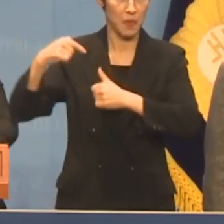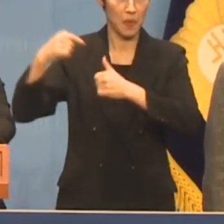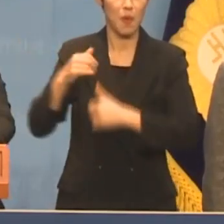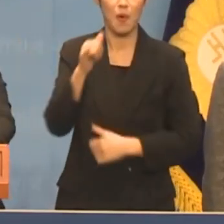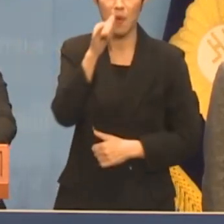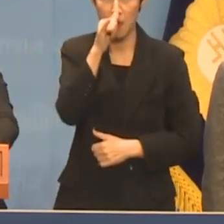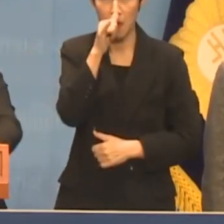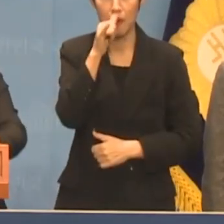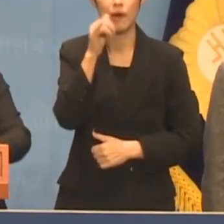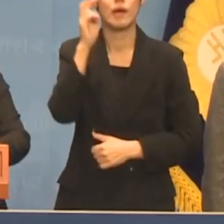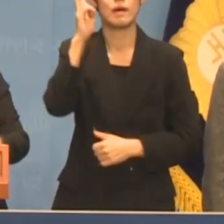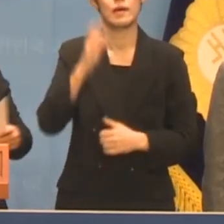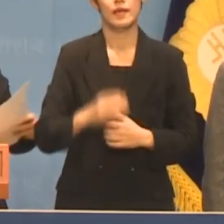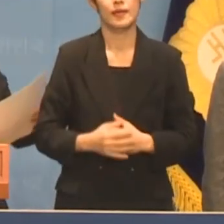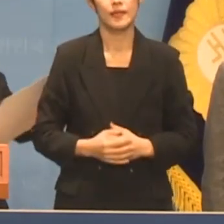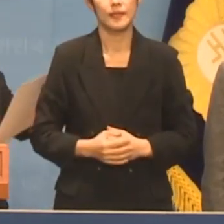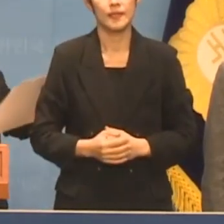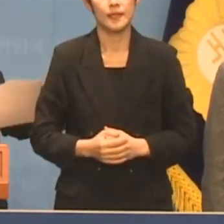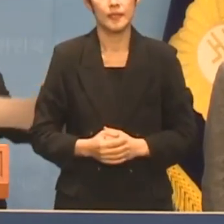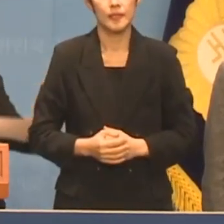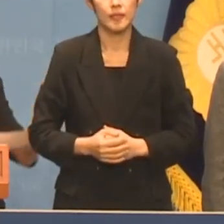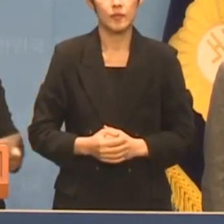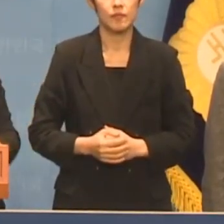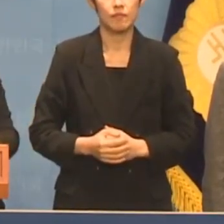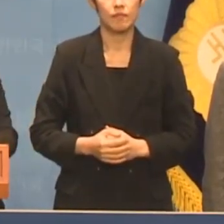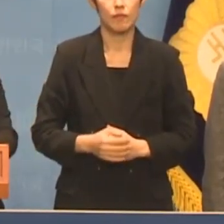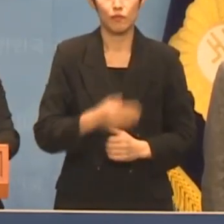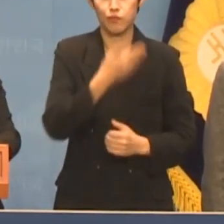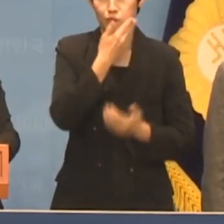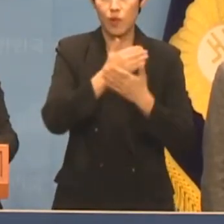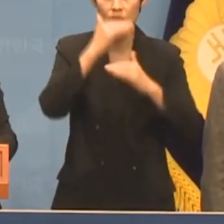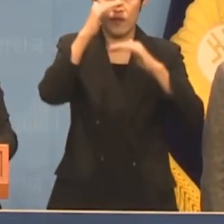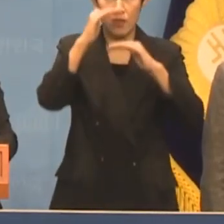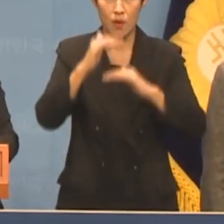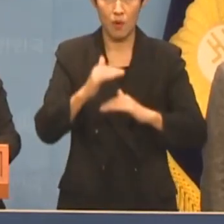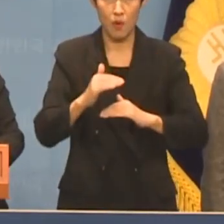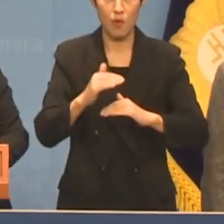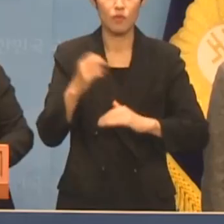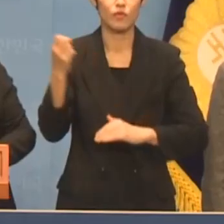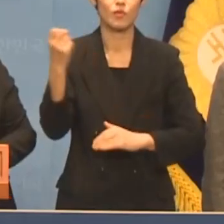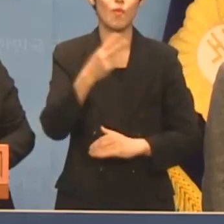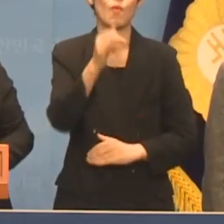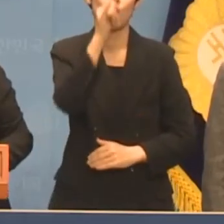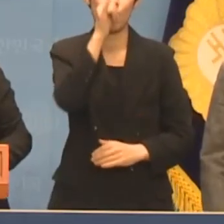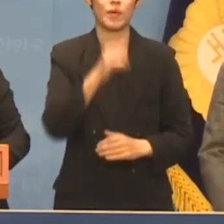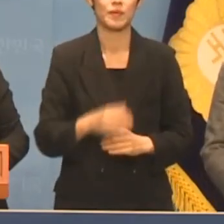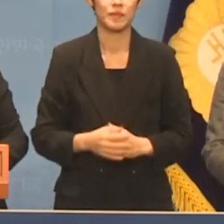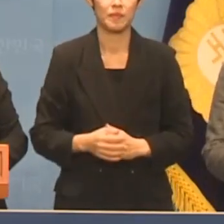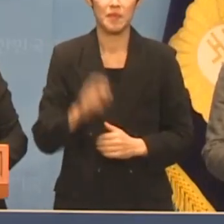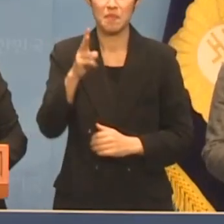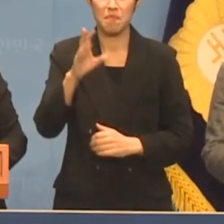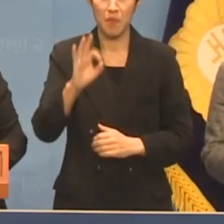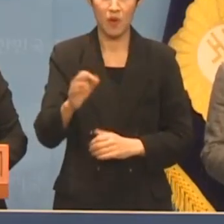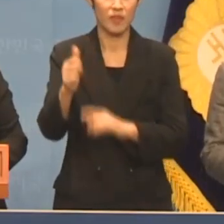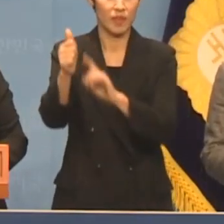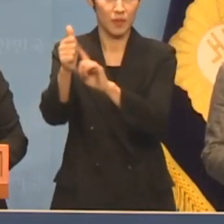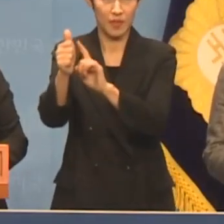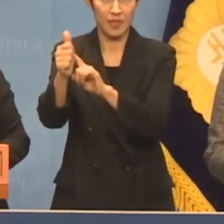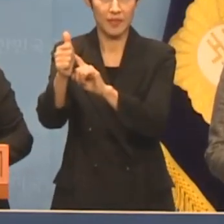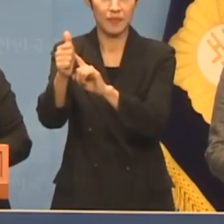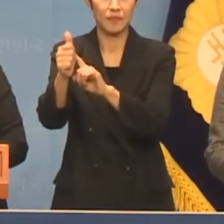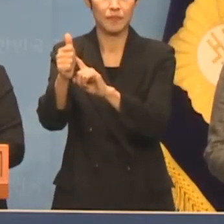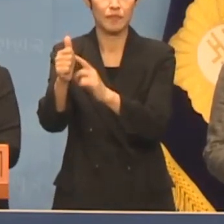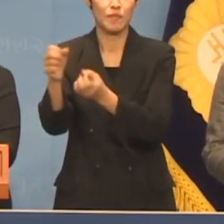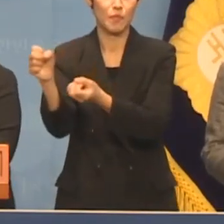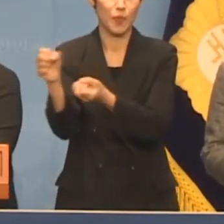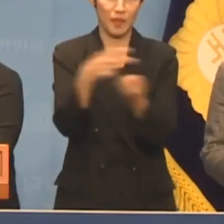한 모양입니다. 그리고 아주 중요한 내용이 또 드러났습니다. 명태균이